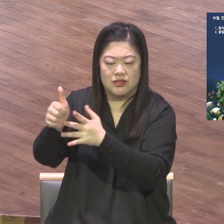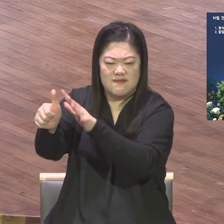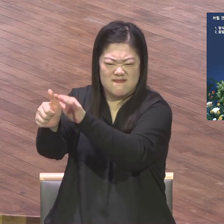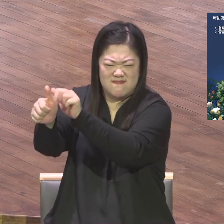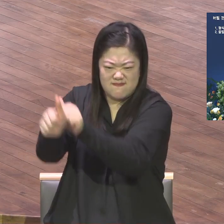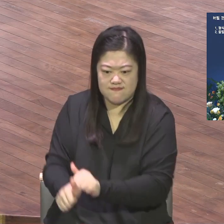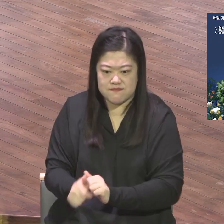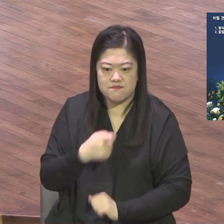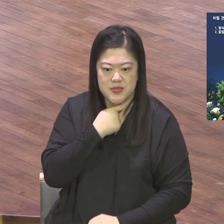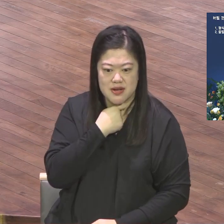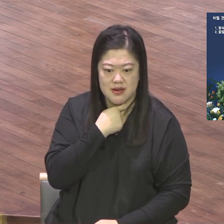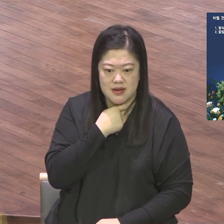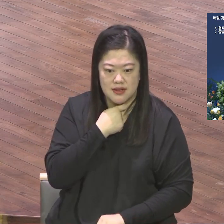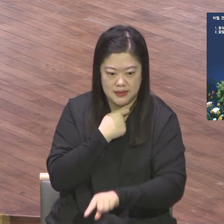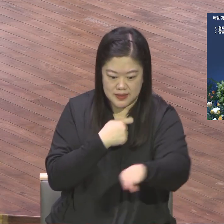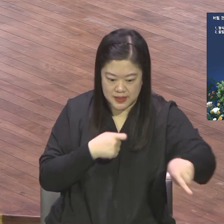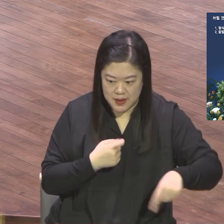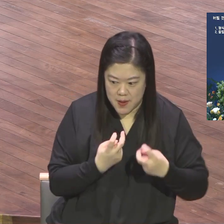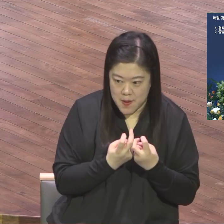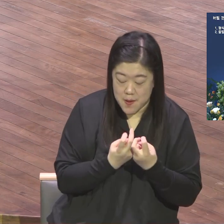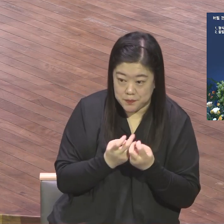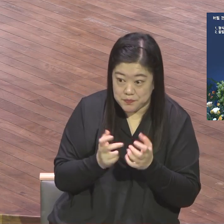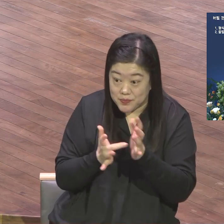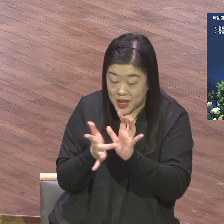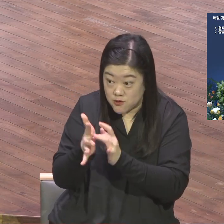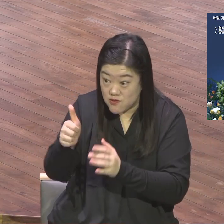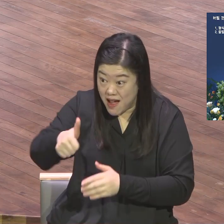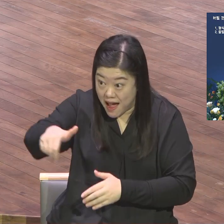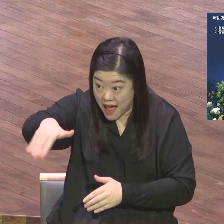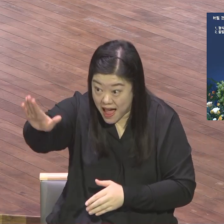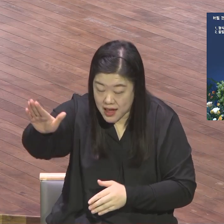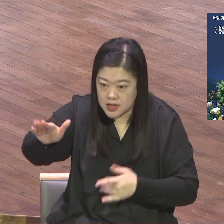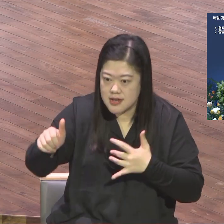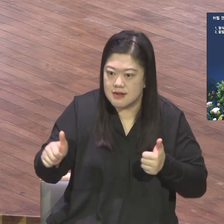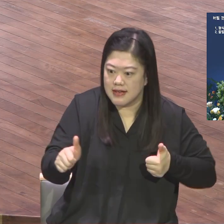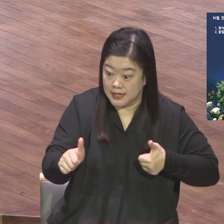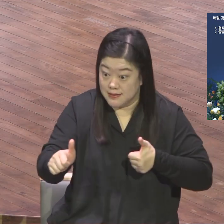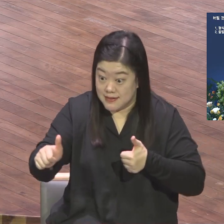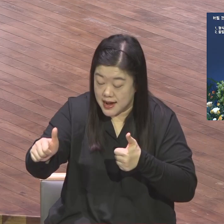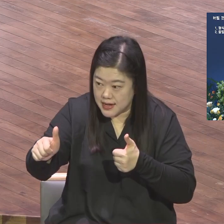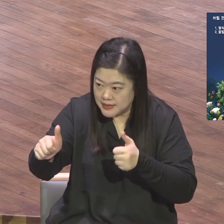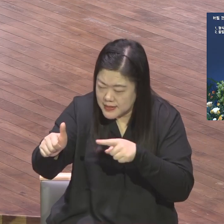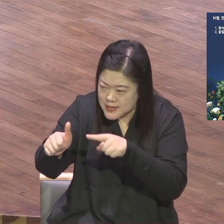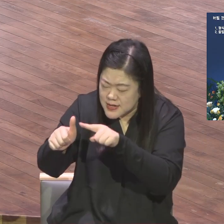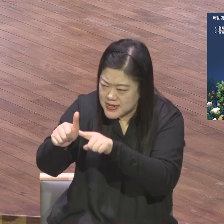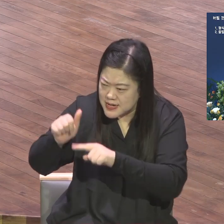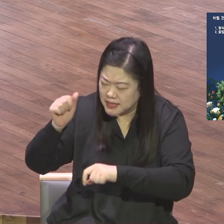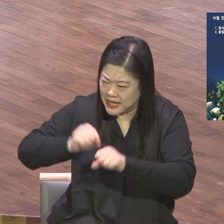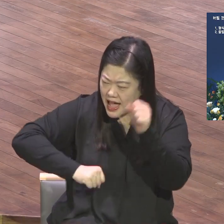그래서 예수님과 제자들이 가는 동선을 따라서 그렇게 예의주시하면서